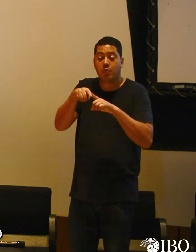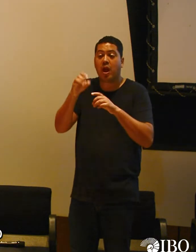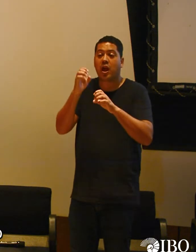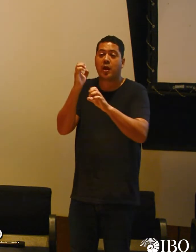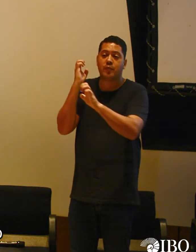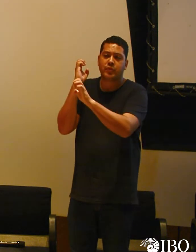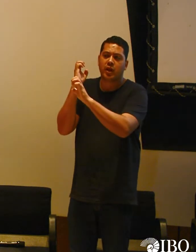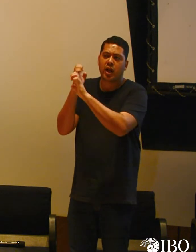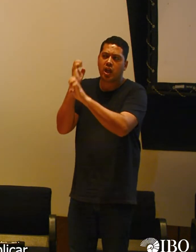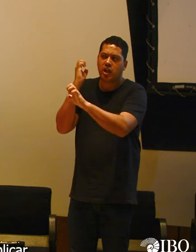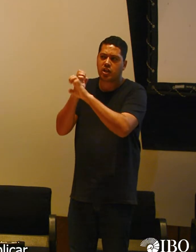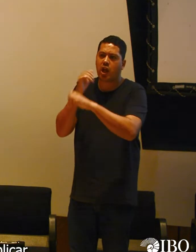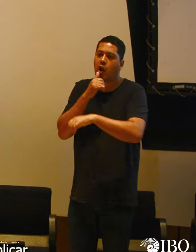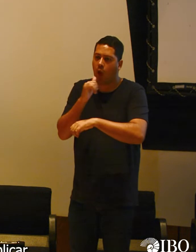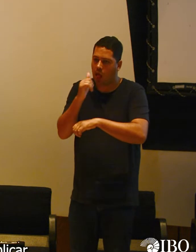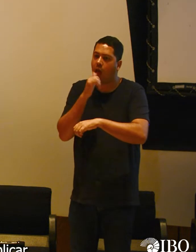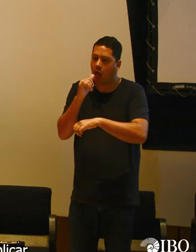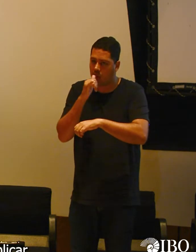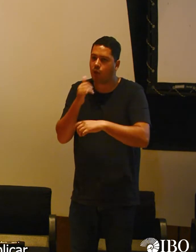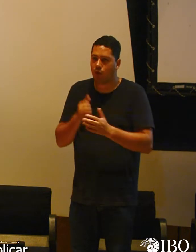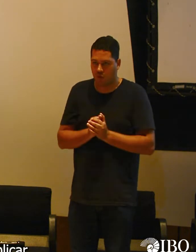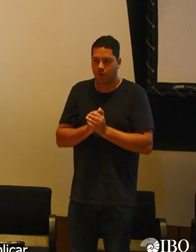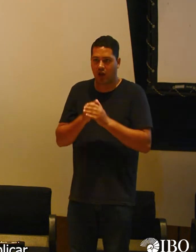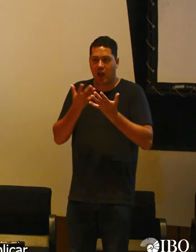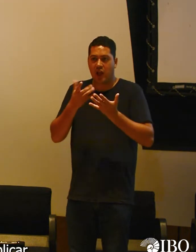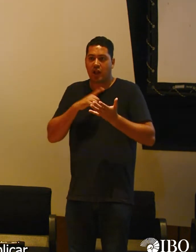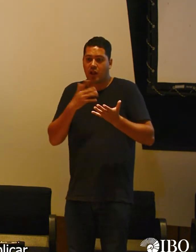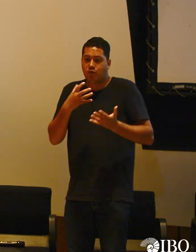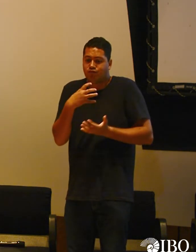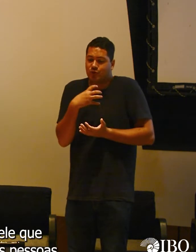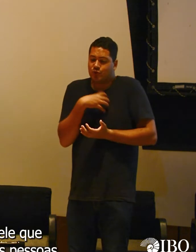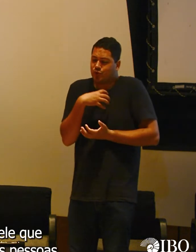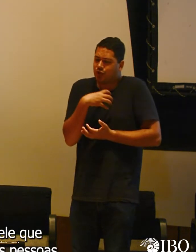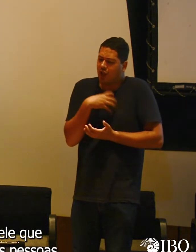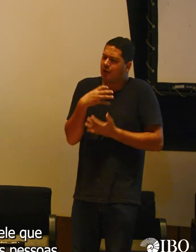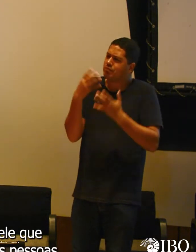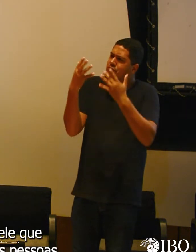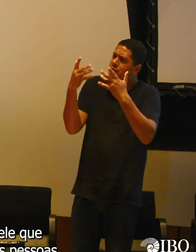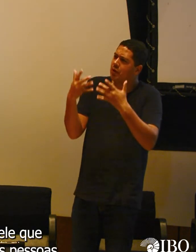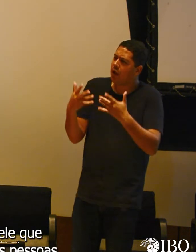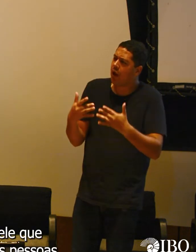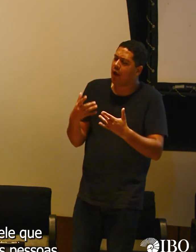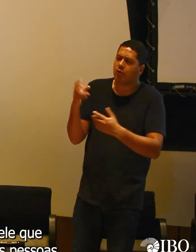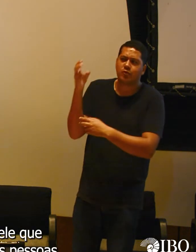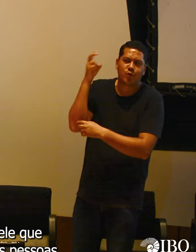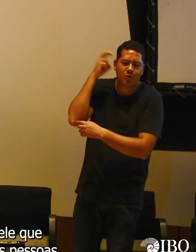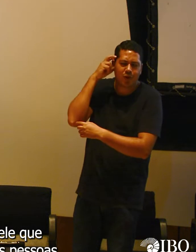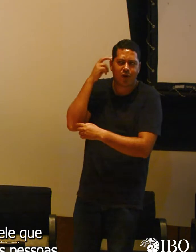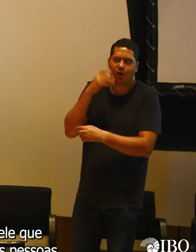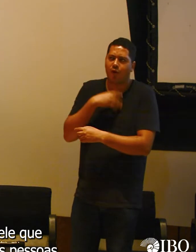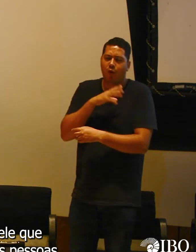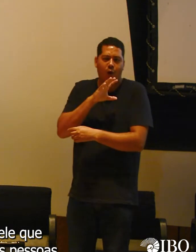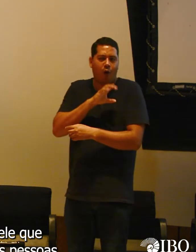teve uma forma tão especial de explicar o que é o implante coclear para ele, que eu gosto de mostrar